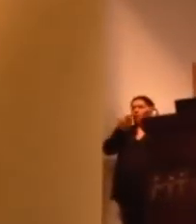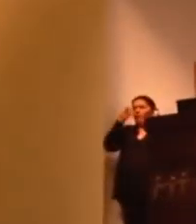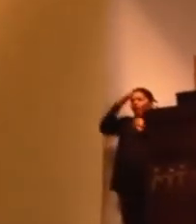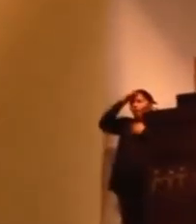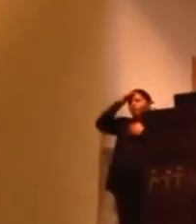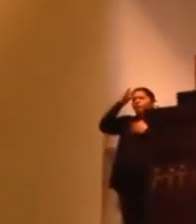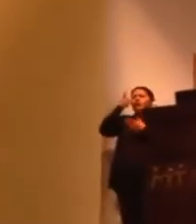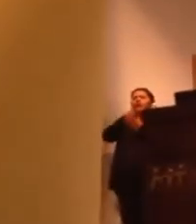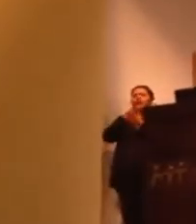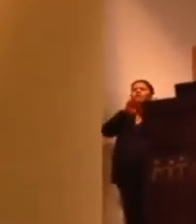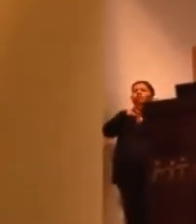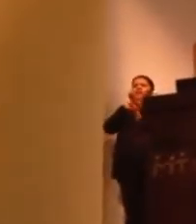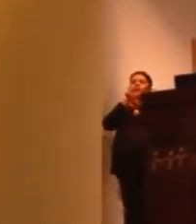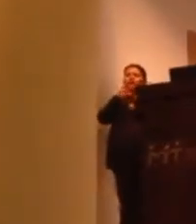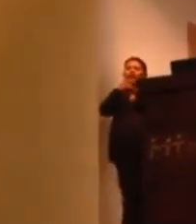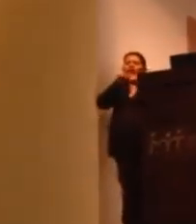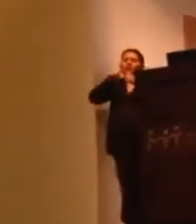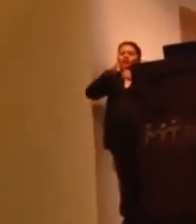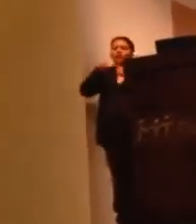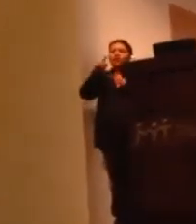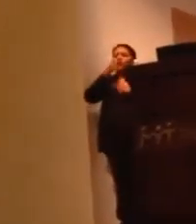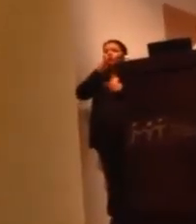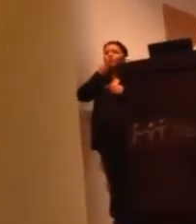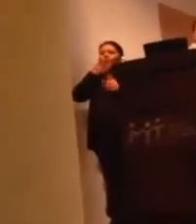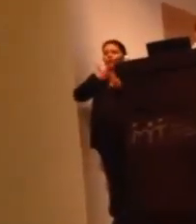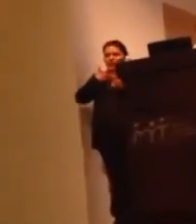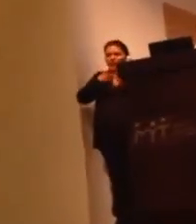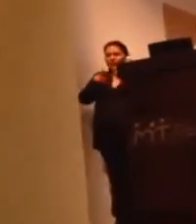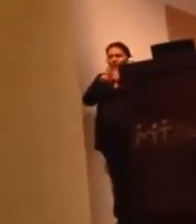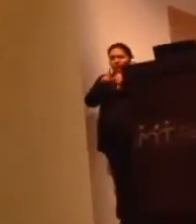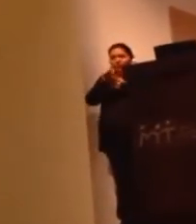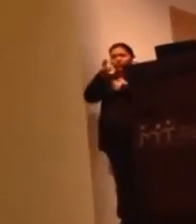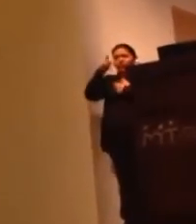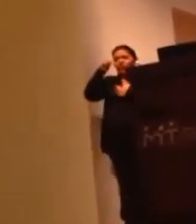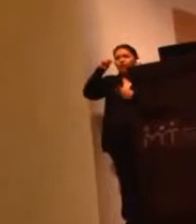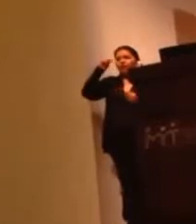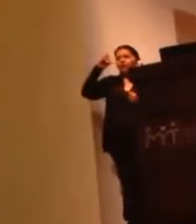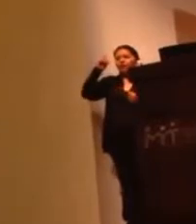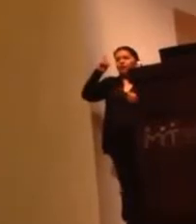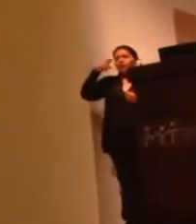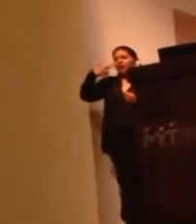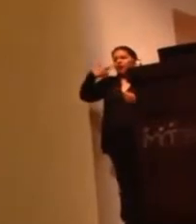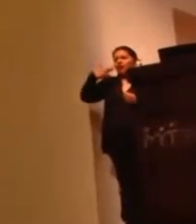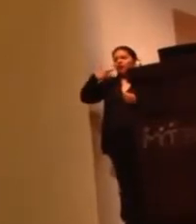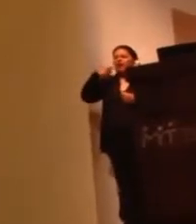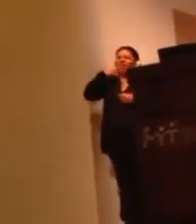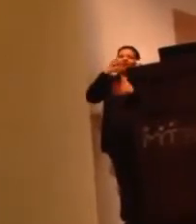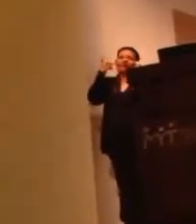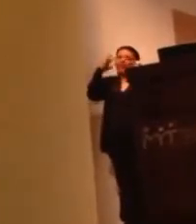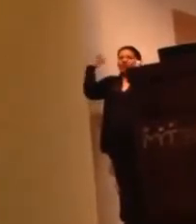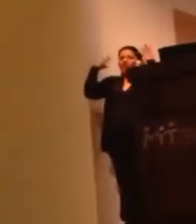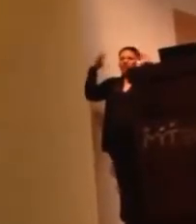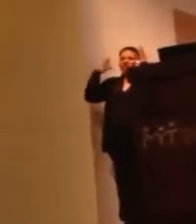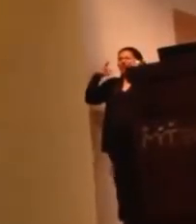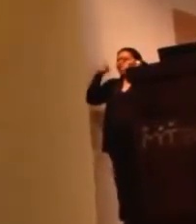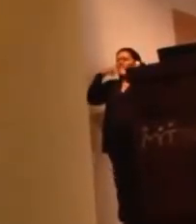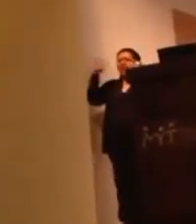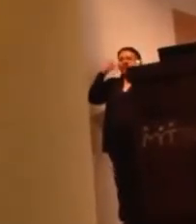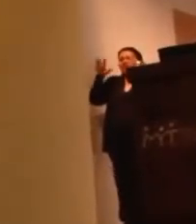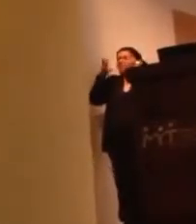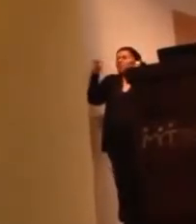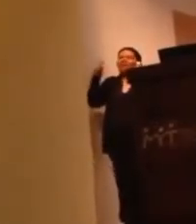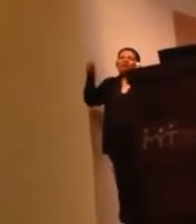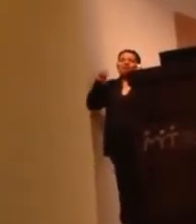los pros y los contras. Por eso un niño con TDAH no analiza las consecuencias, solo tiene el impulso y reacciona sin